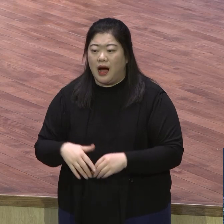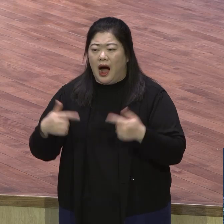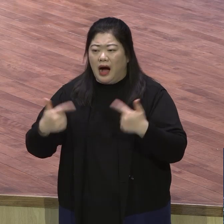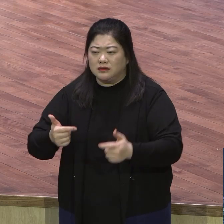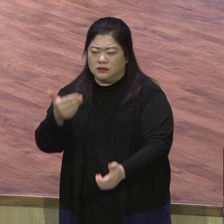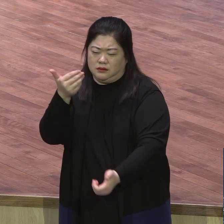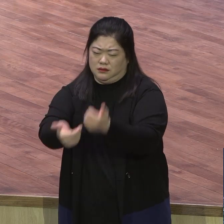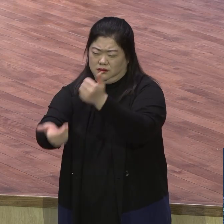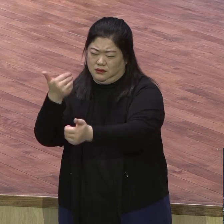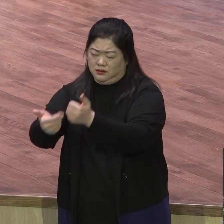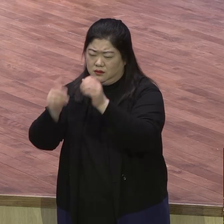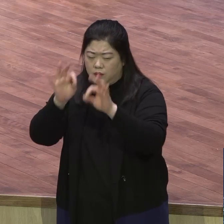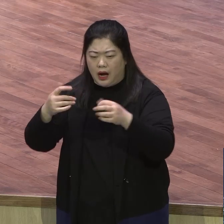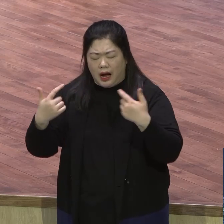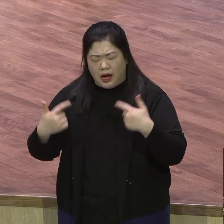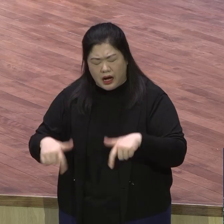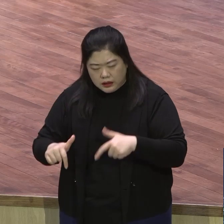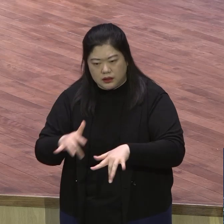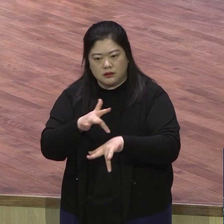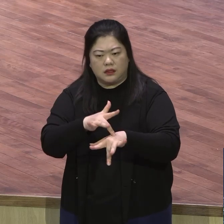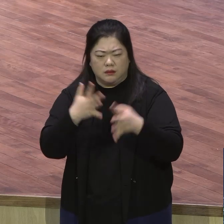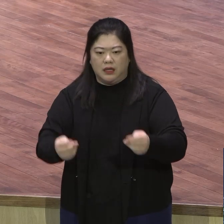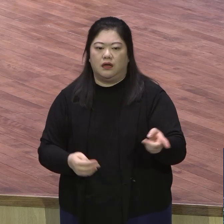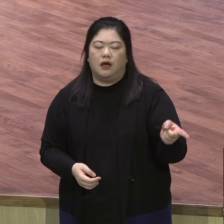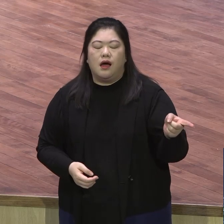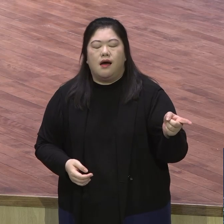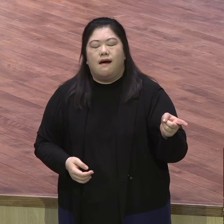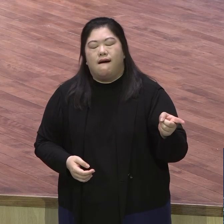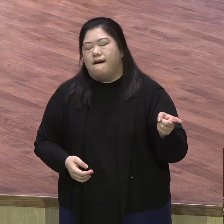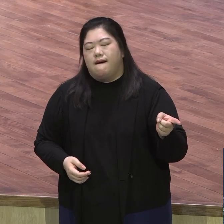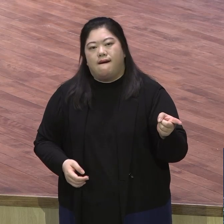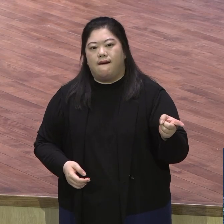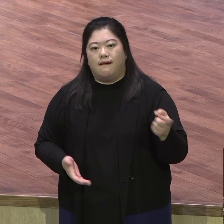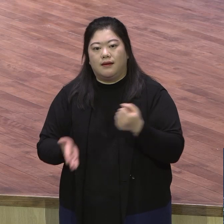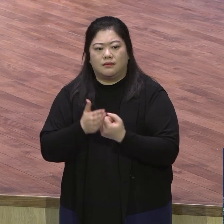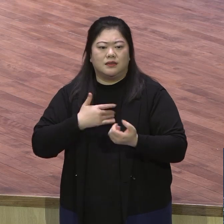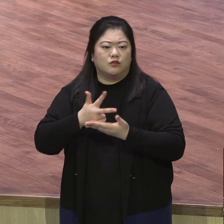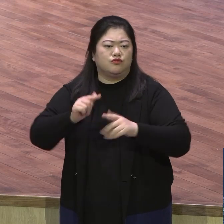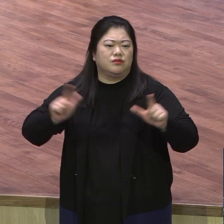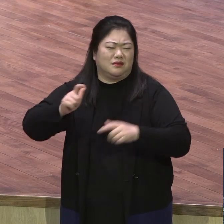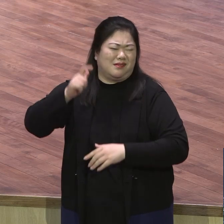끼어들지 못하도록 그래서 강당을 좀 세게 제가 표현합니다.